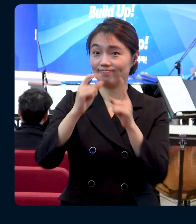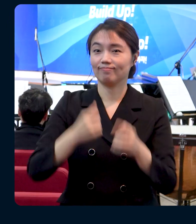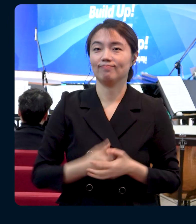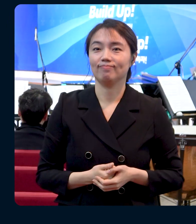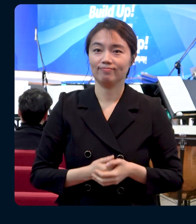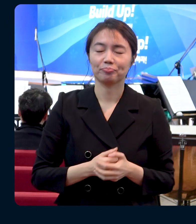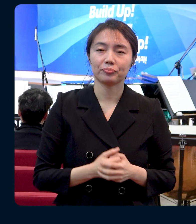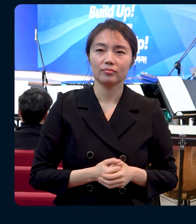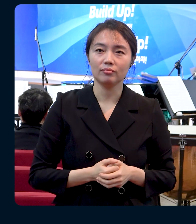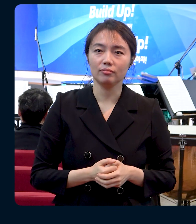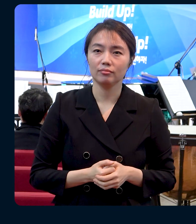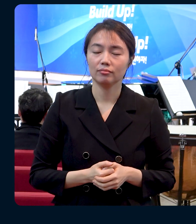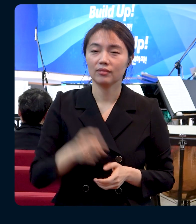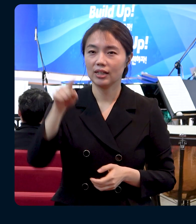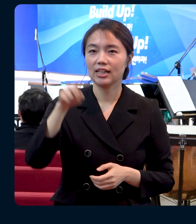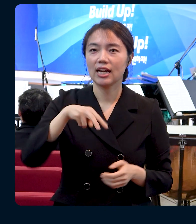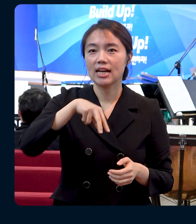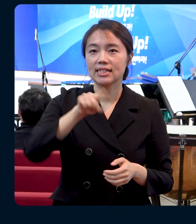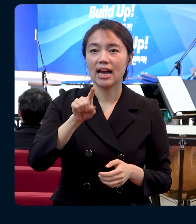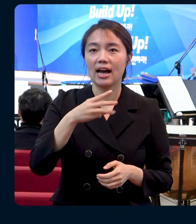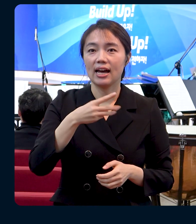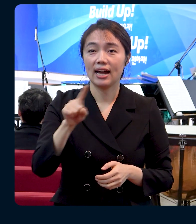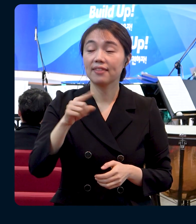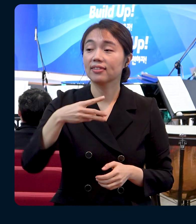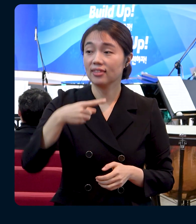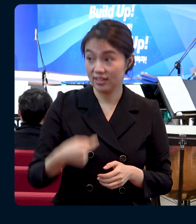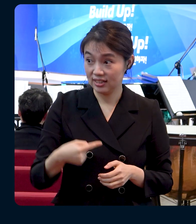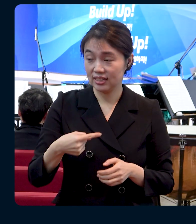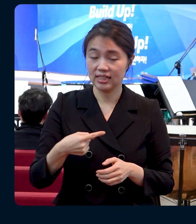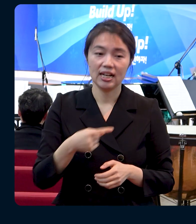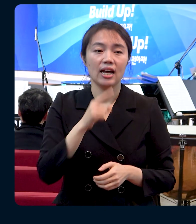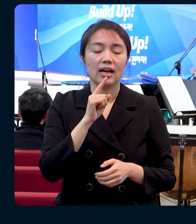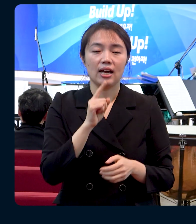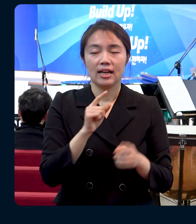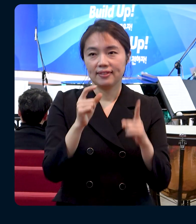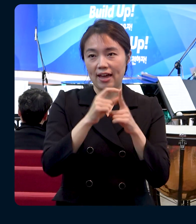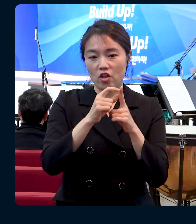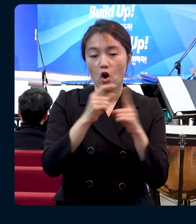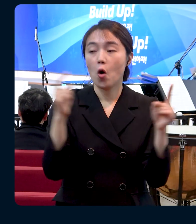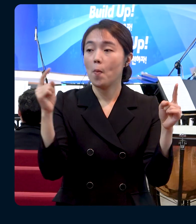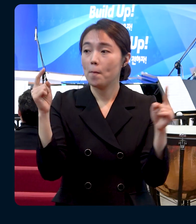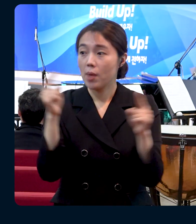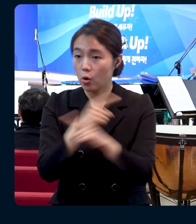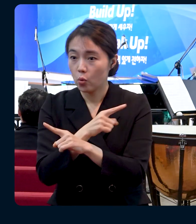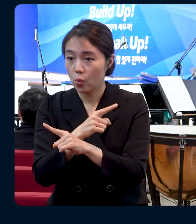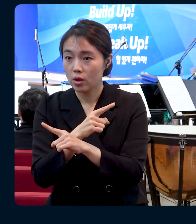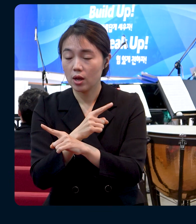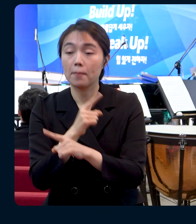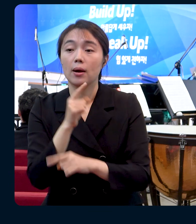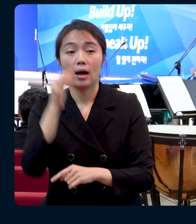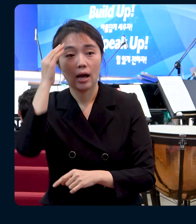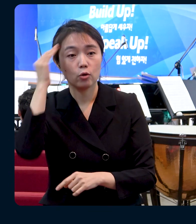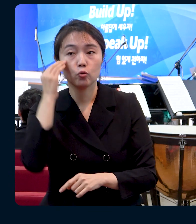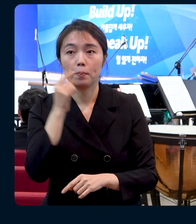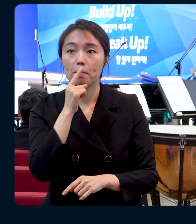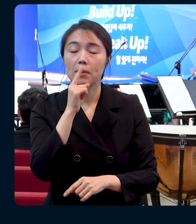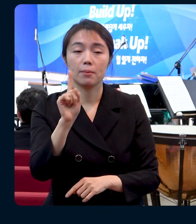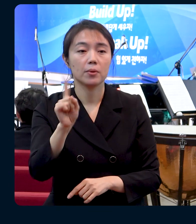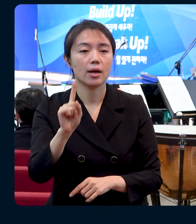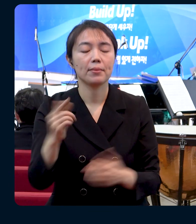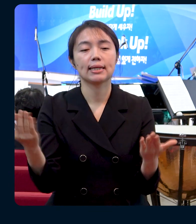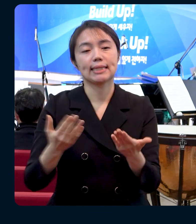말이에요. 그래서 이 샤라트를 영어로 번역할 때 쓰는 단어가 뭐냐? 그게 바로 minister이라고 합니다.